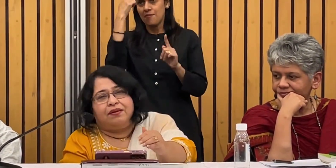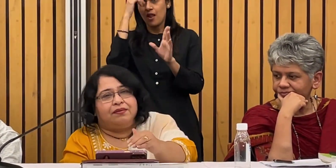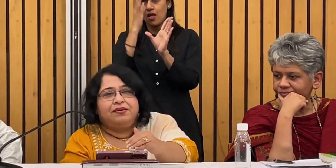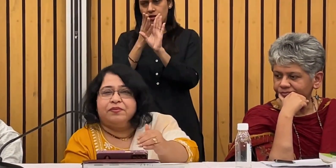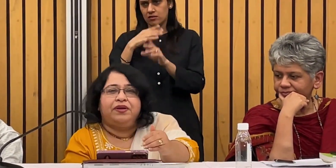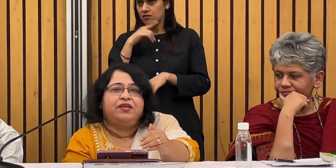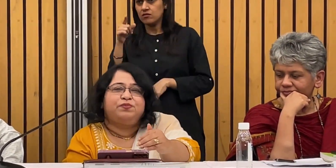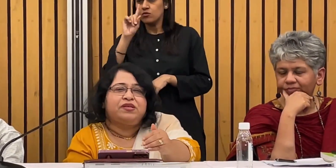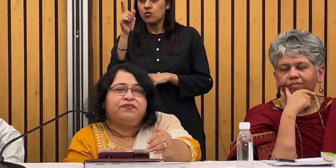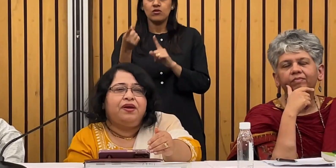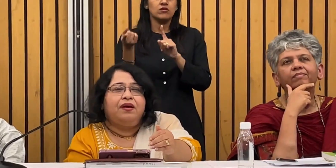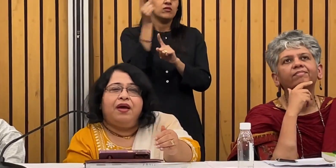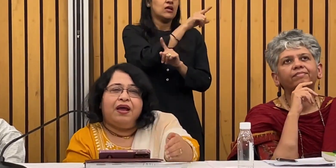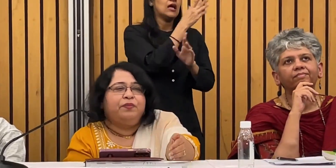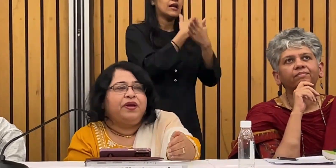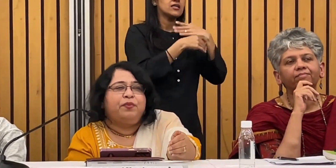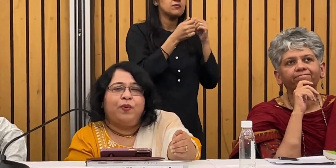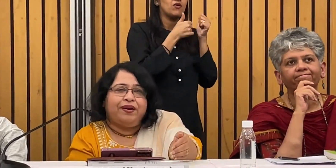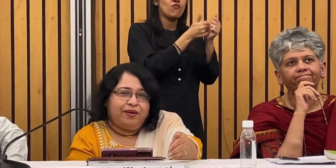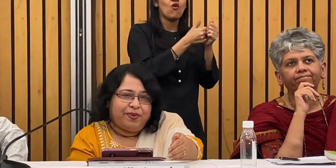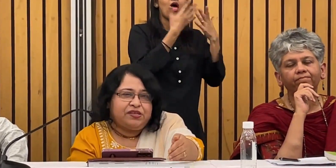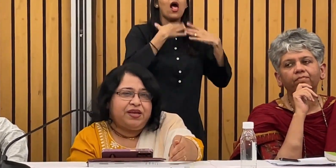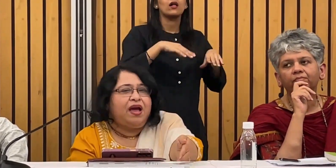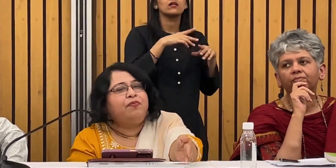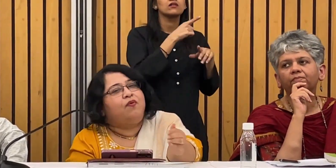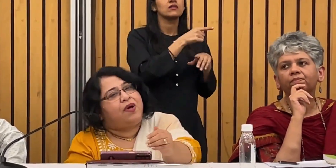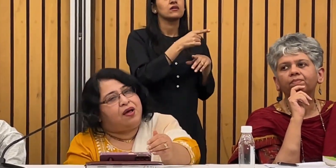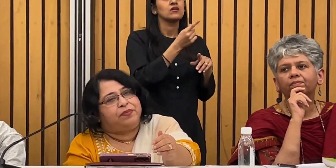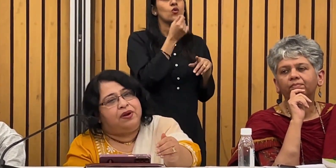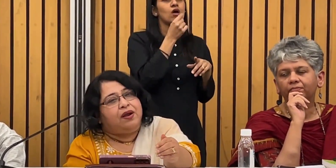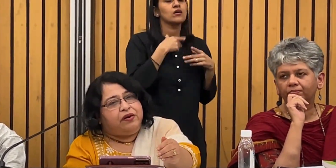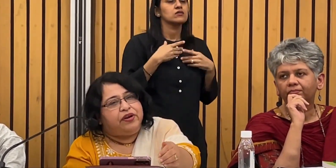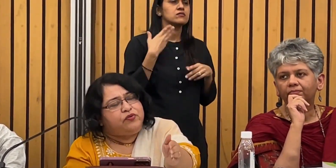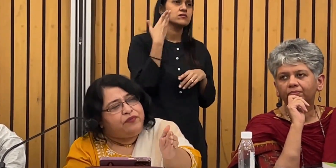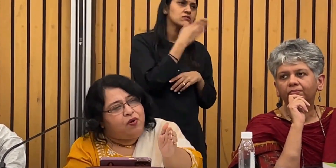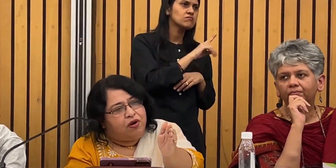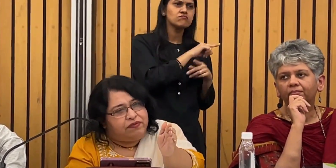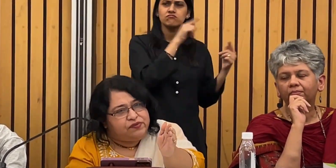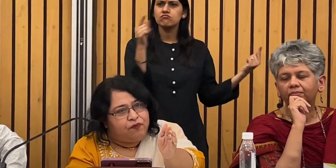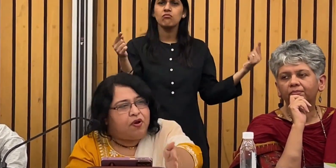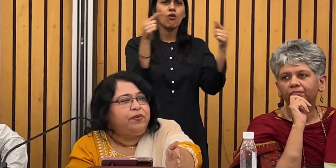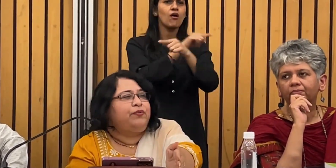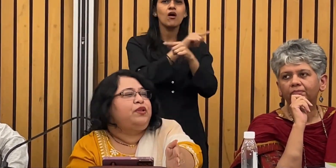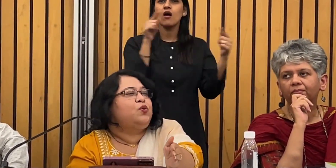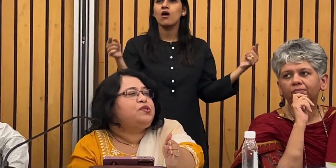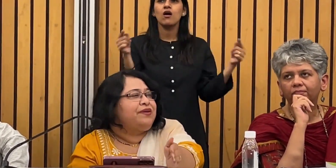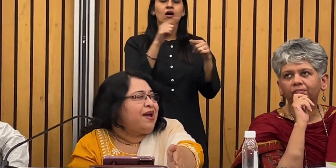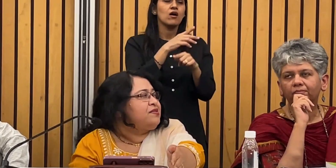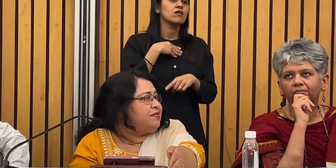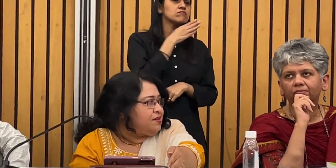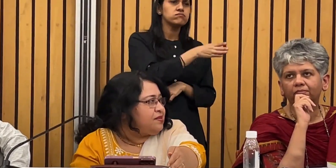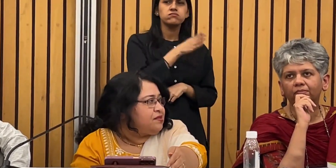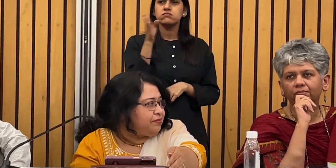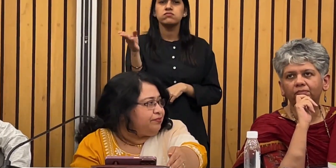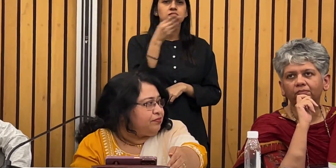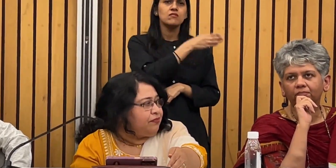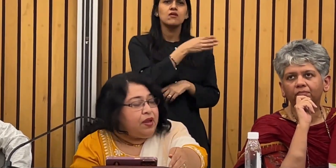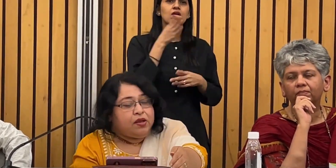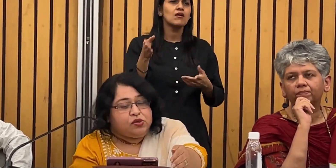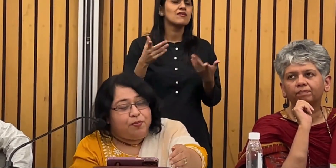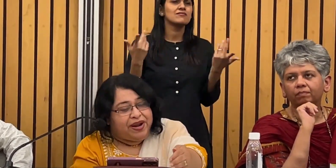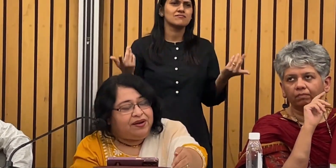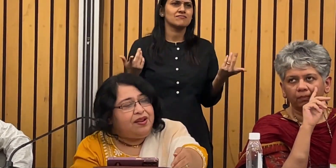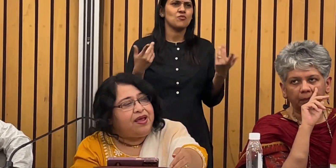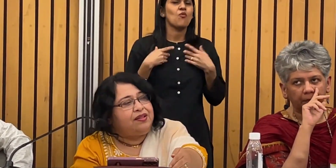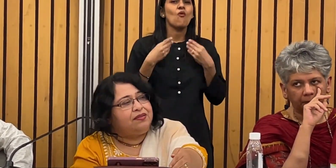अपने डिसेबिलिटी स्पेसिफिक हेल्थ केयर प्रोवाइडर के पास जाइए, आपको वहाँ पर ट्रीट। सो वी ऑलवेज फॉल बिटवीन दोज क्रैक्स इन द